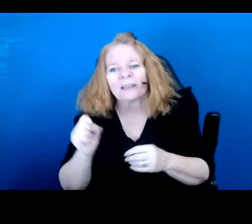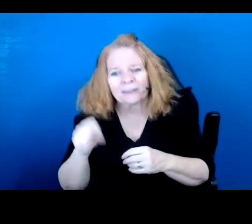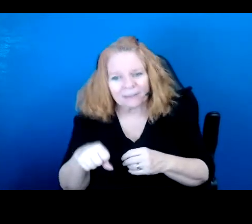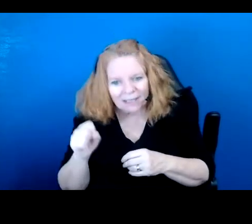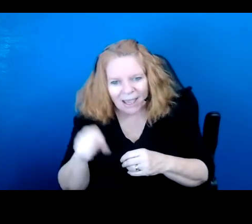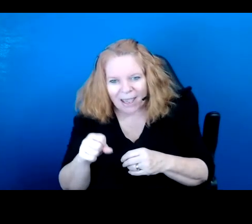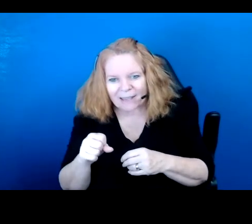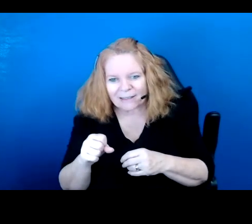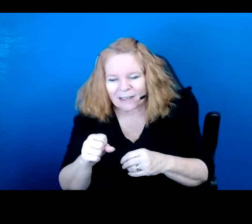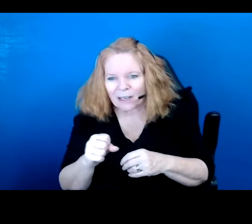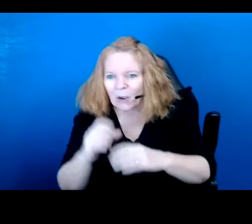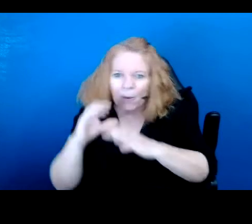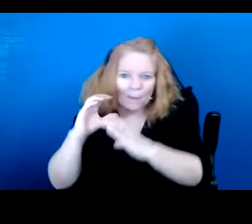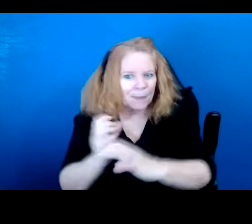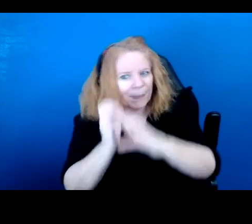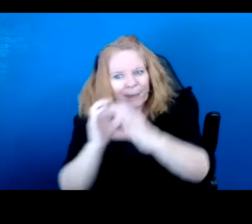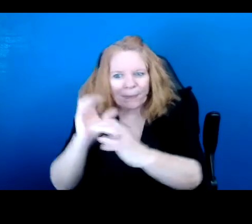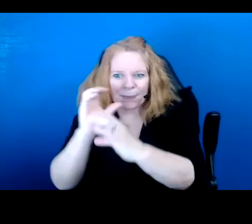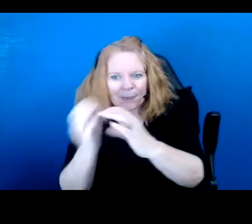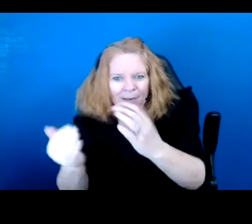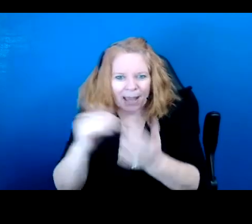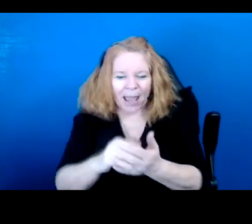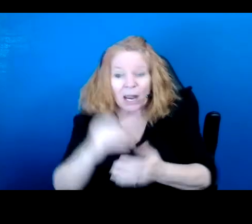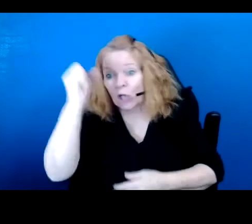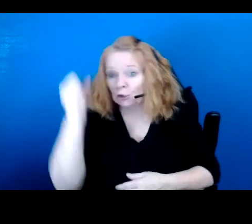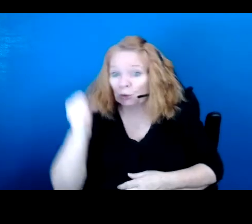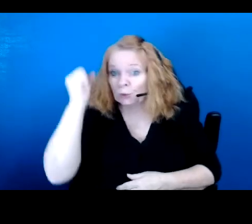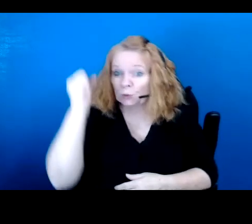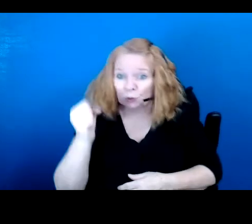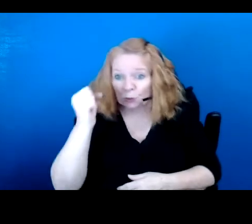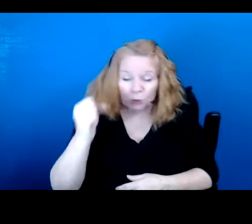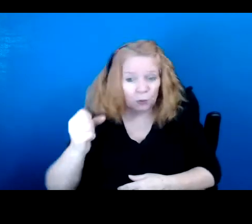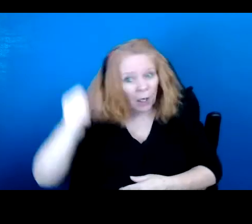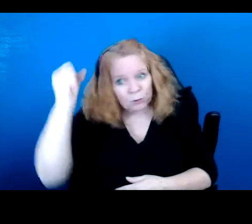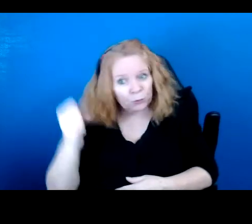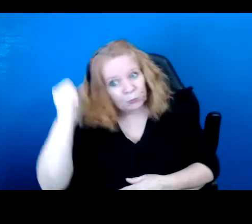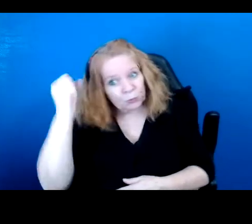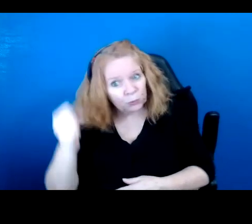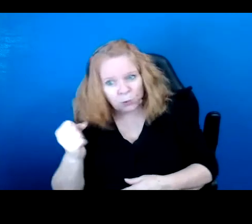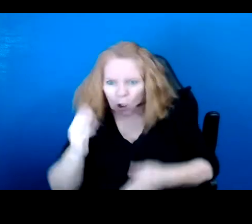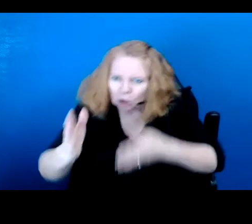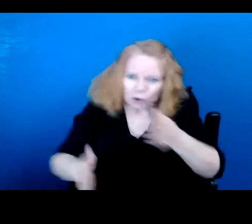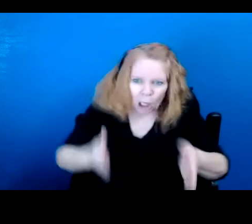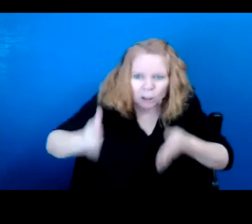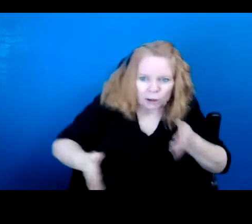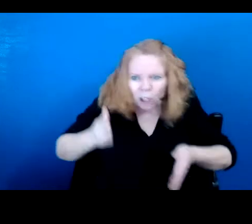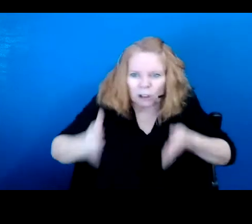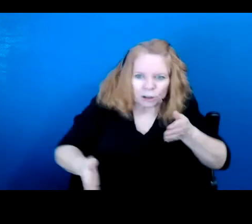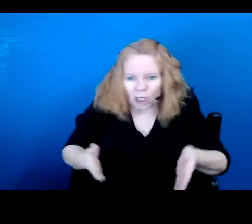y el tren empezó en su camino chu chu chu chu